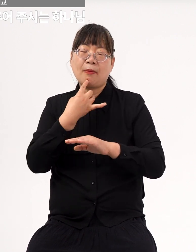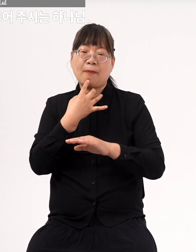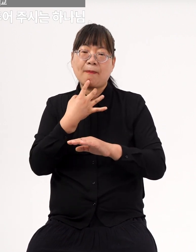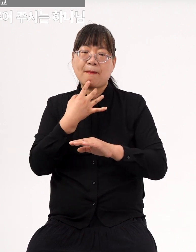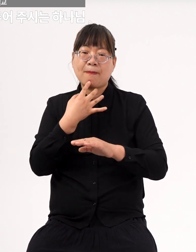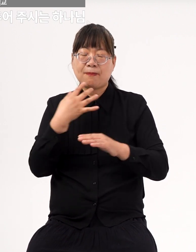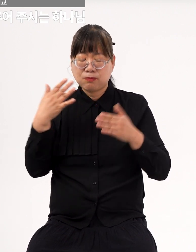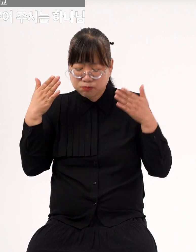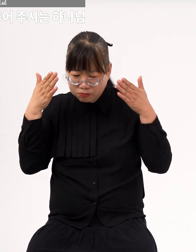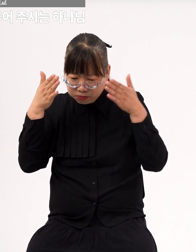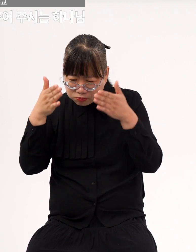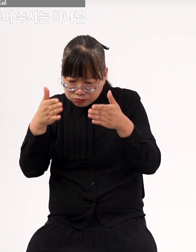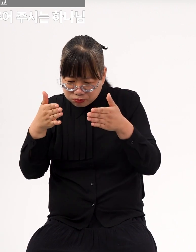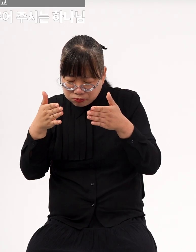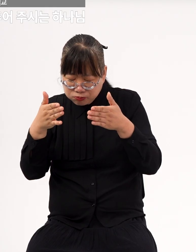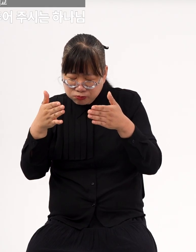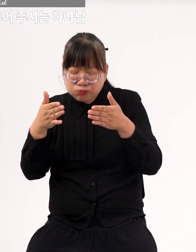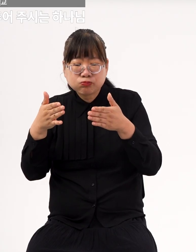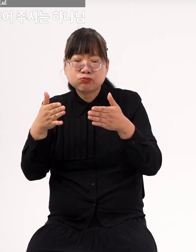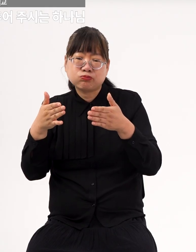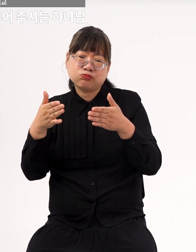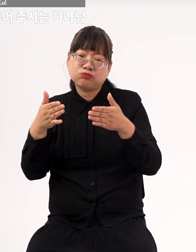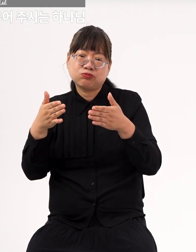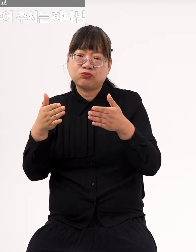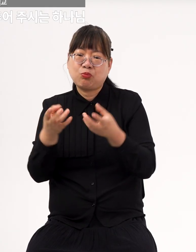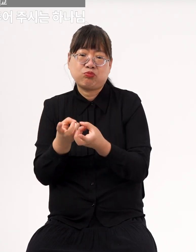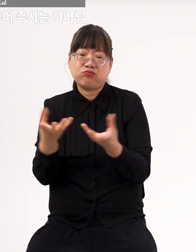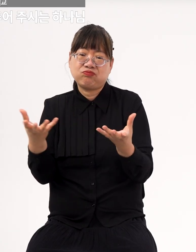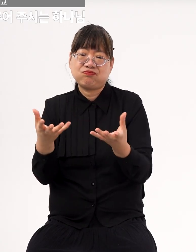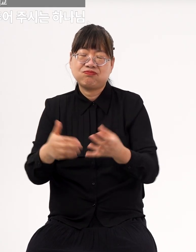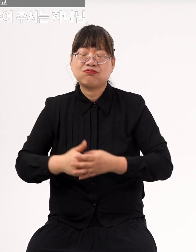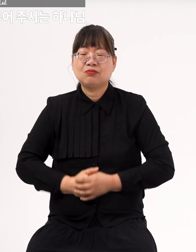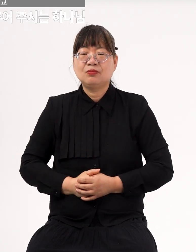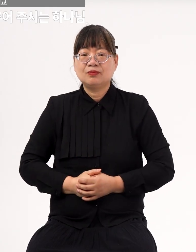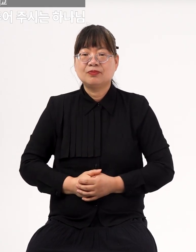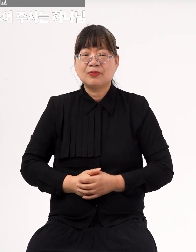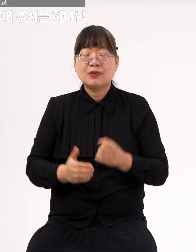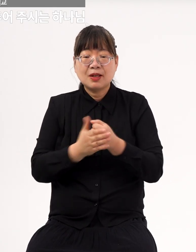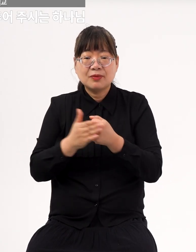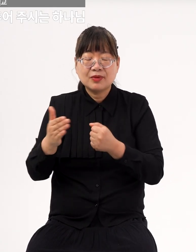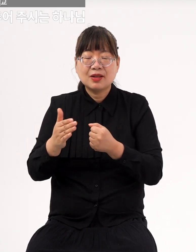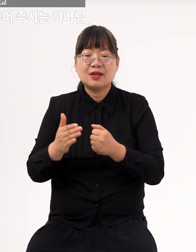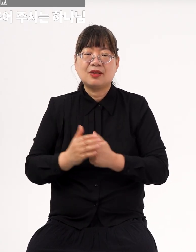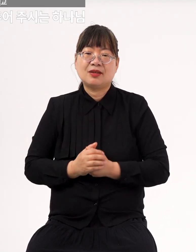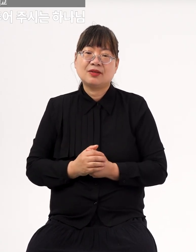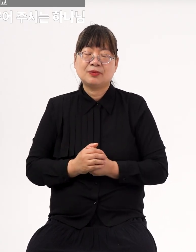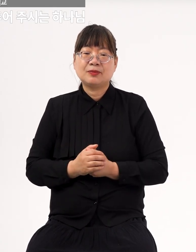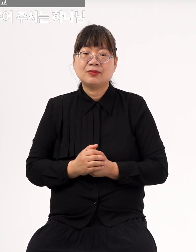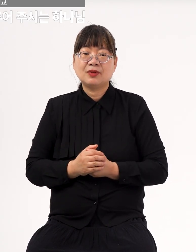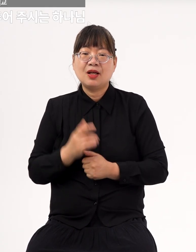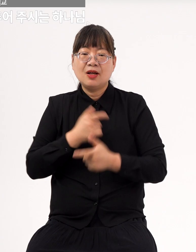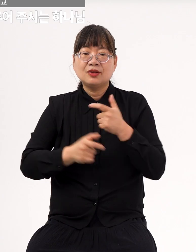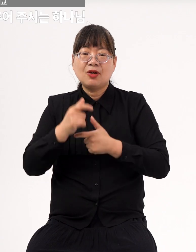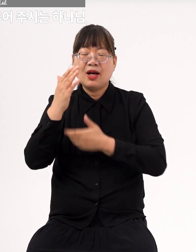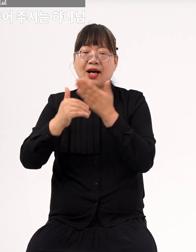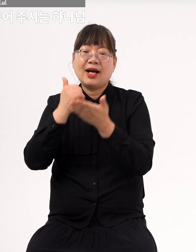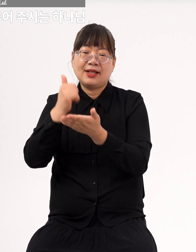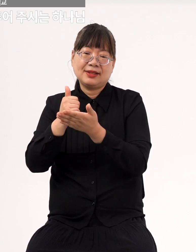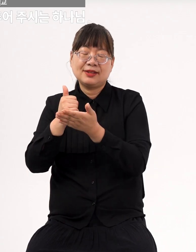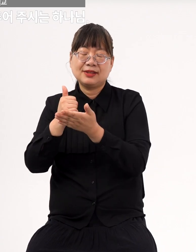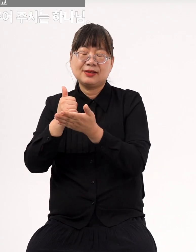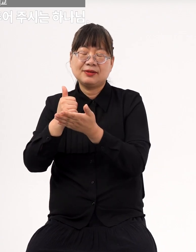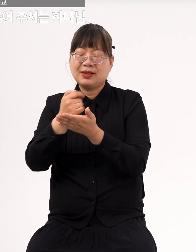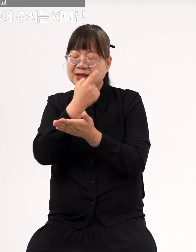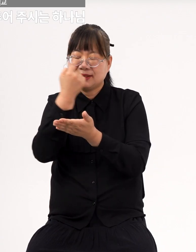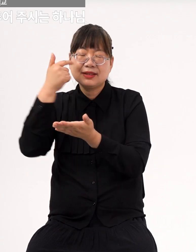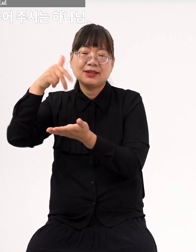여기에만 시선이 머물러 있을 수밖에 없습니다. 조금 더 주님의 주권적